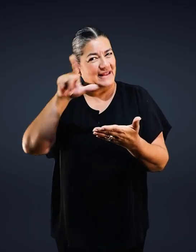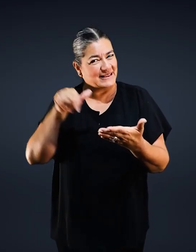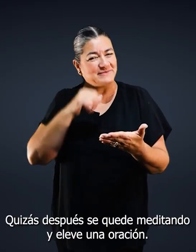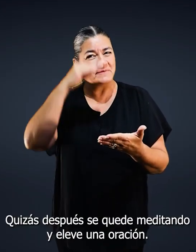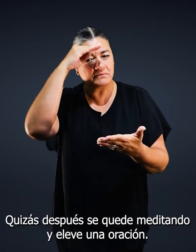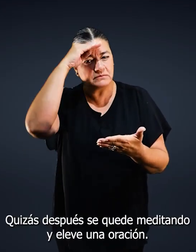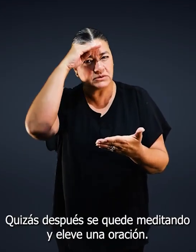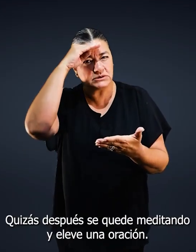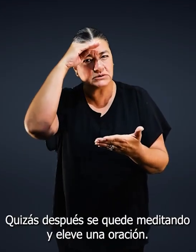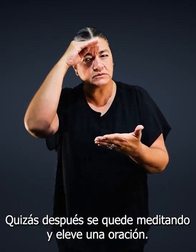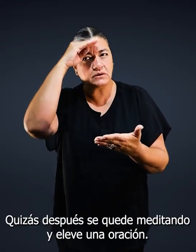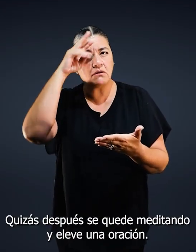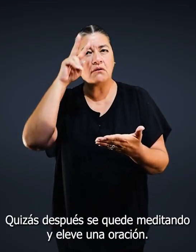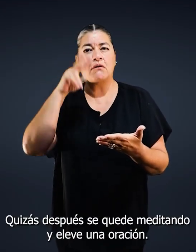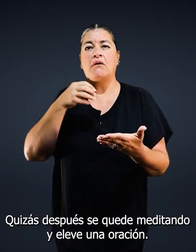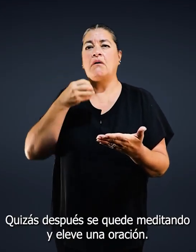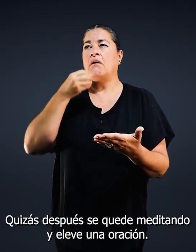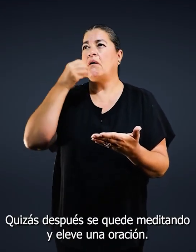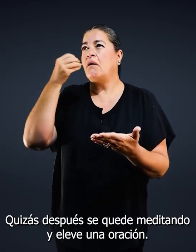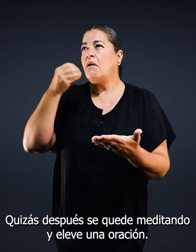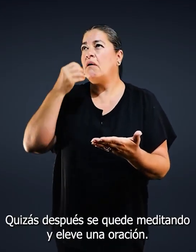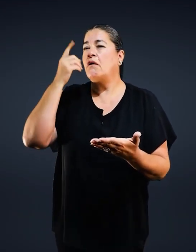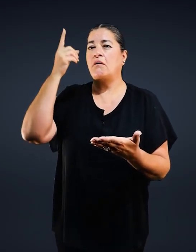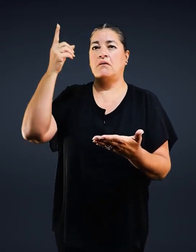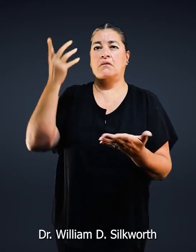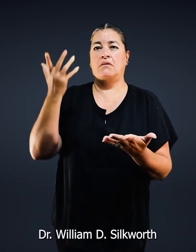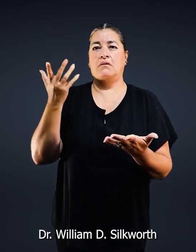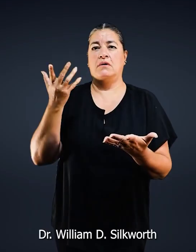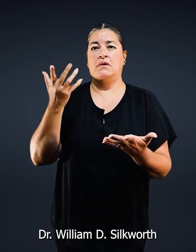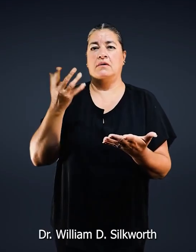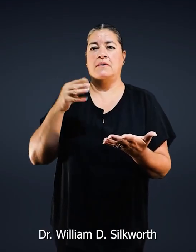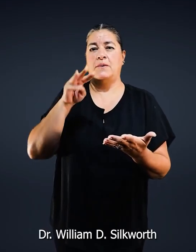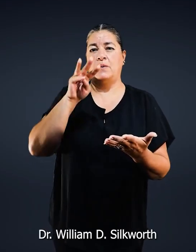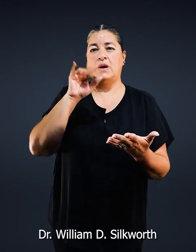quizás después se quede meditando y eleve una oración. Dr. William D. Silkworth.